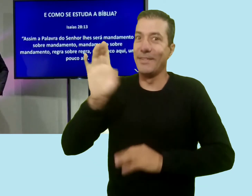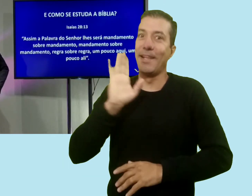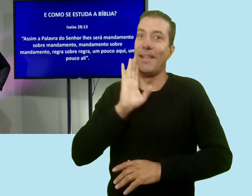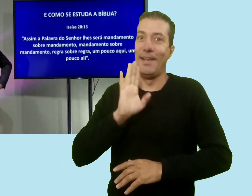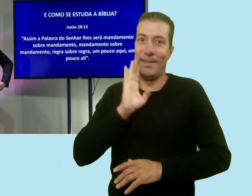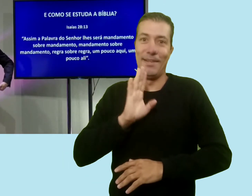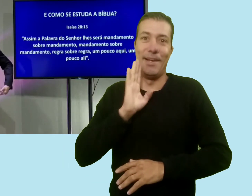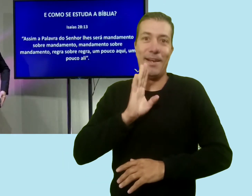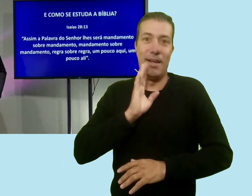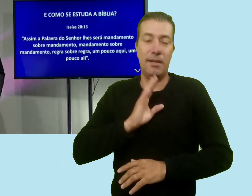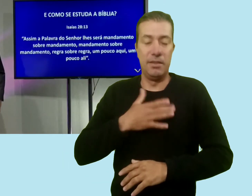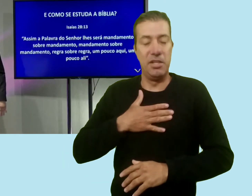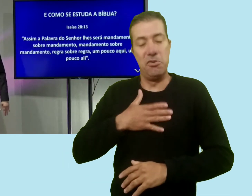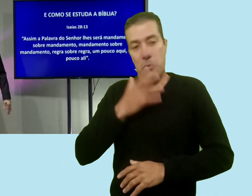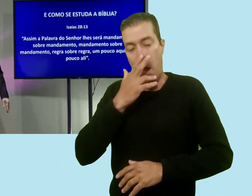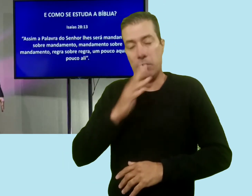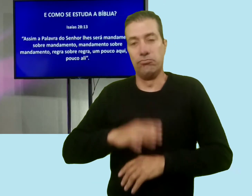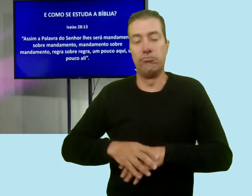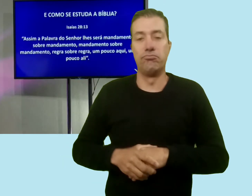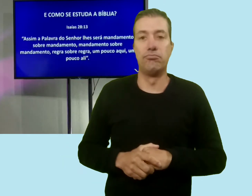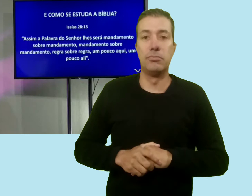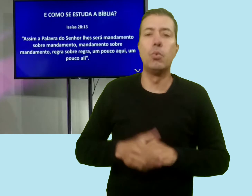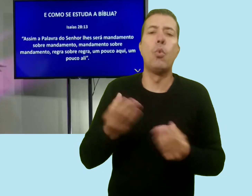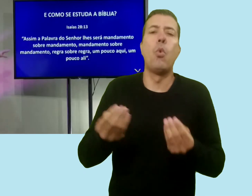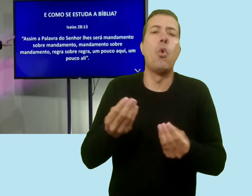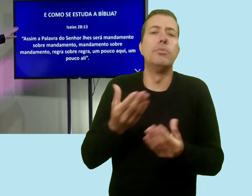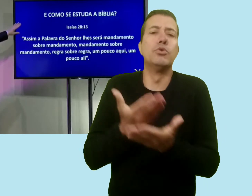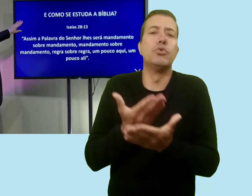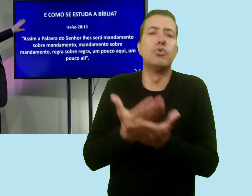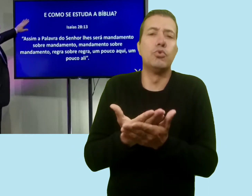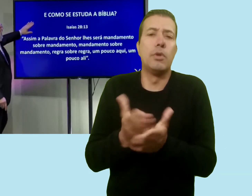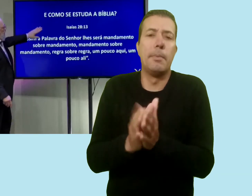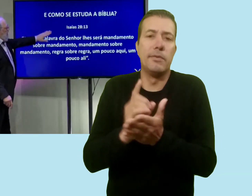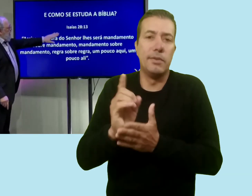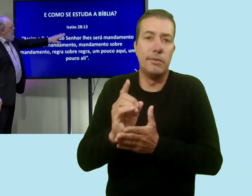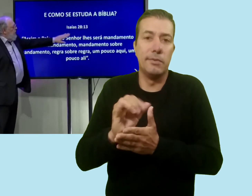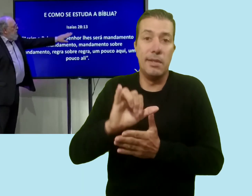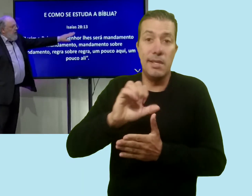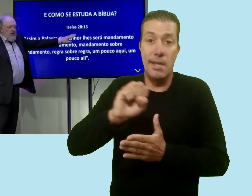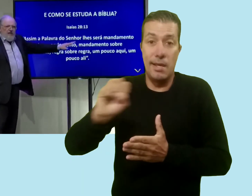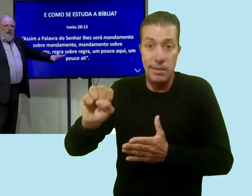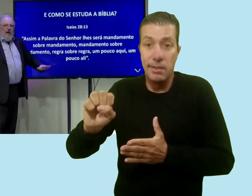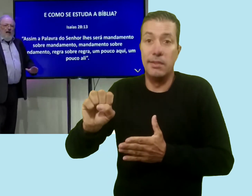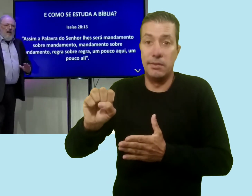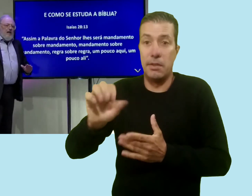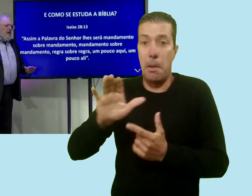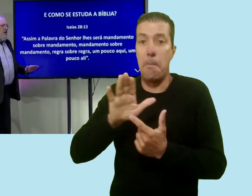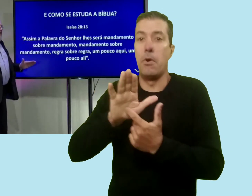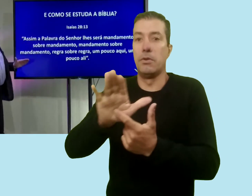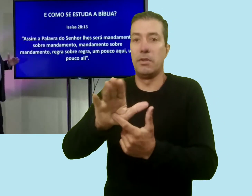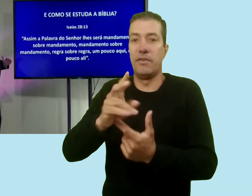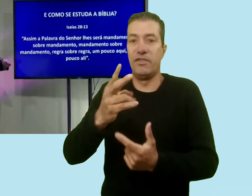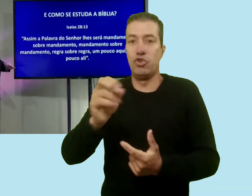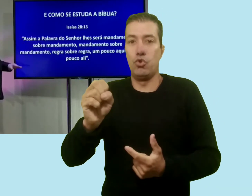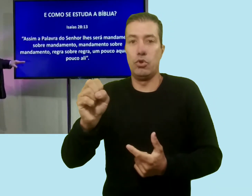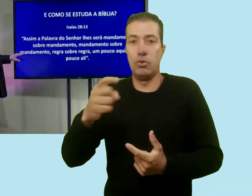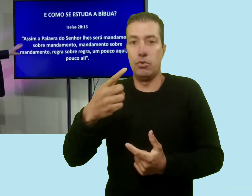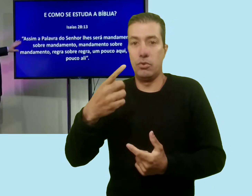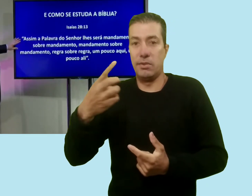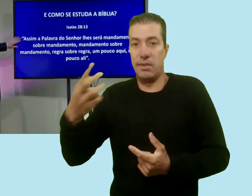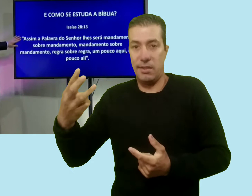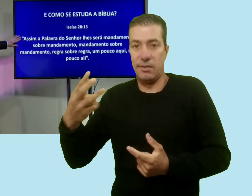esse plano de Deus? Fala para mim. Eu acho. Como é que se estuda a Bíblia? Isaías 28,13 dá uma regra aqui que nós vamos seguir,